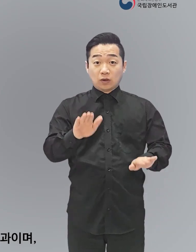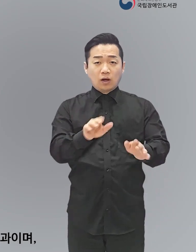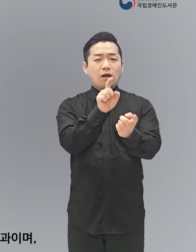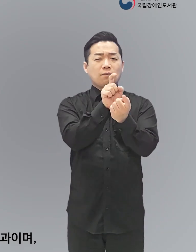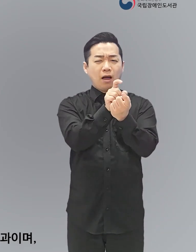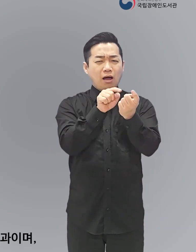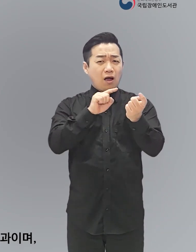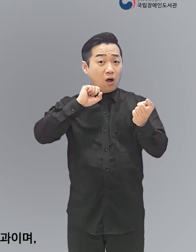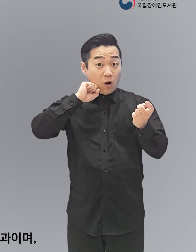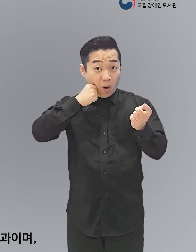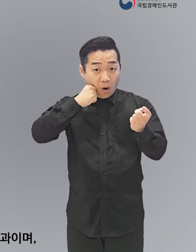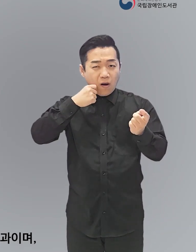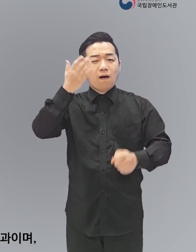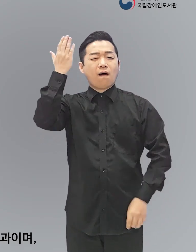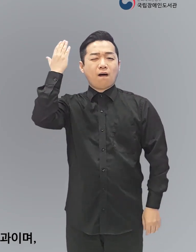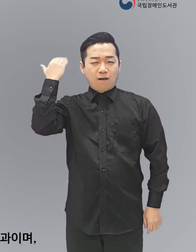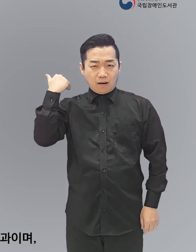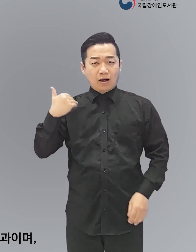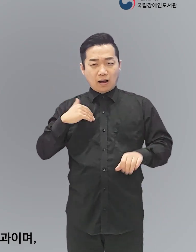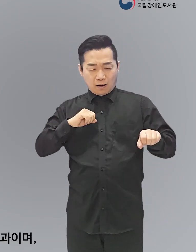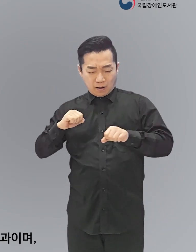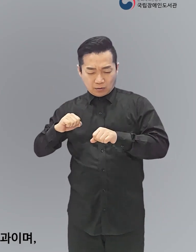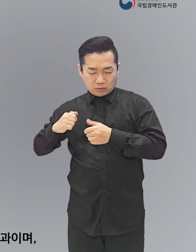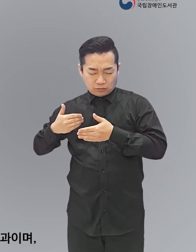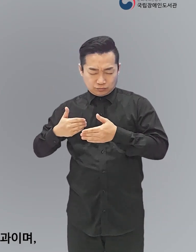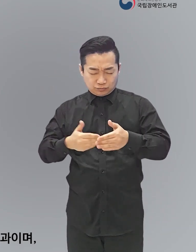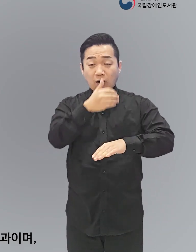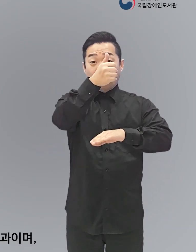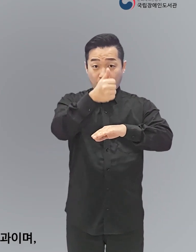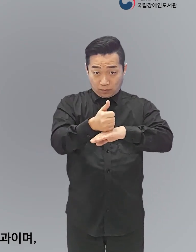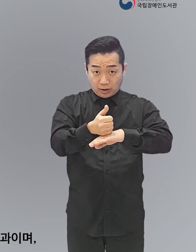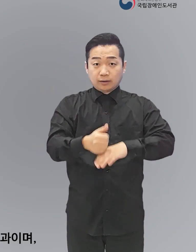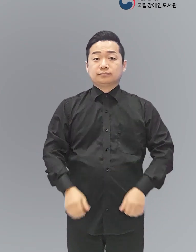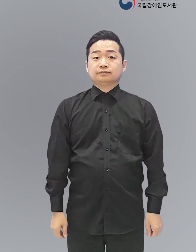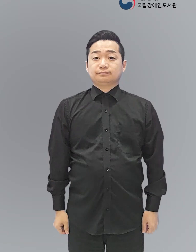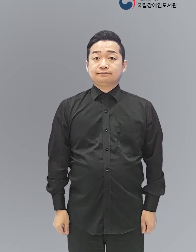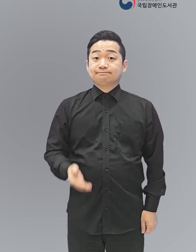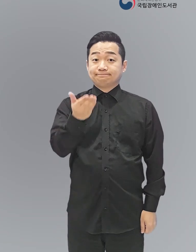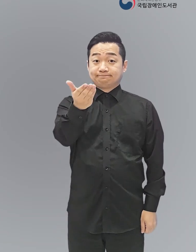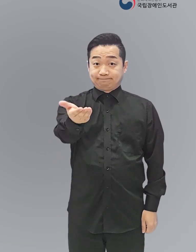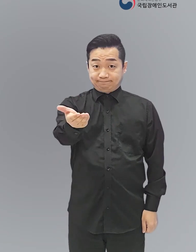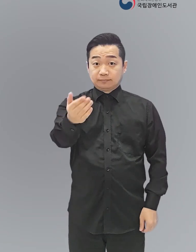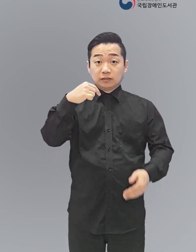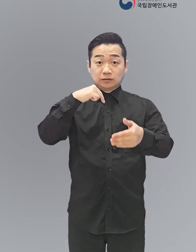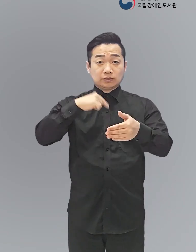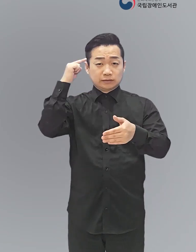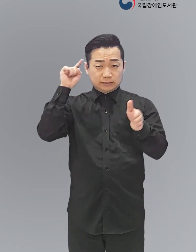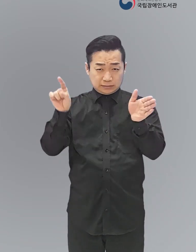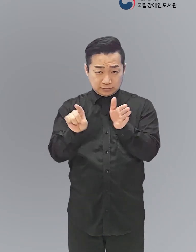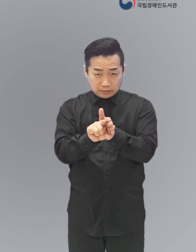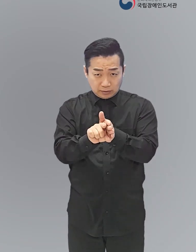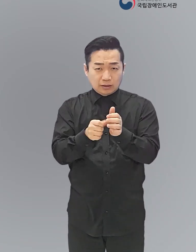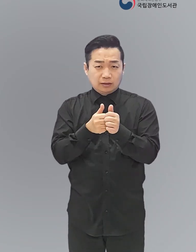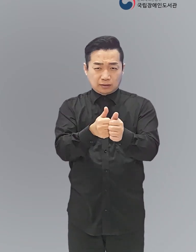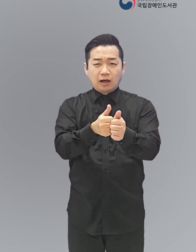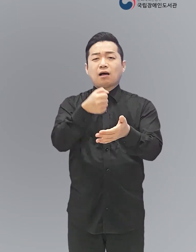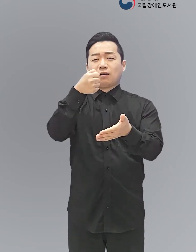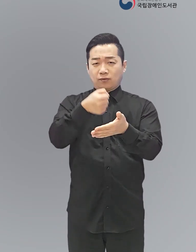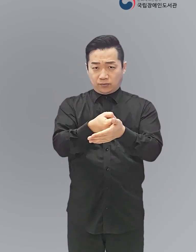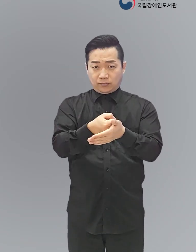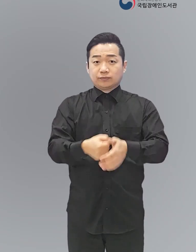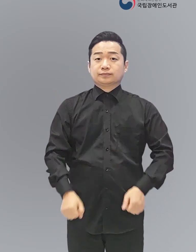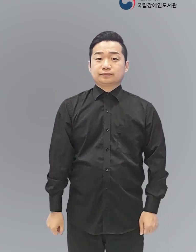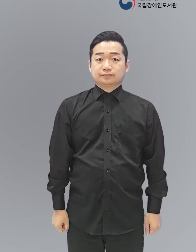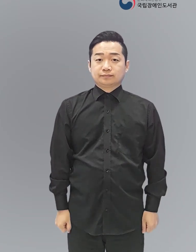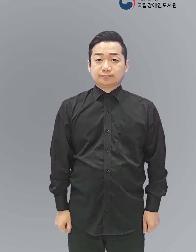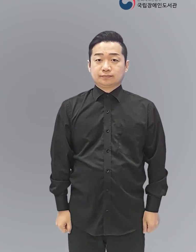당신이 오늘 마주하는 어려움은 과거의 행동이 가져온 결과이며 당신이 가진 신념에 의해